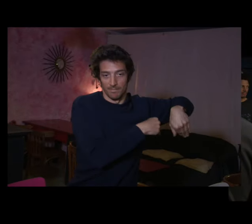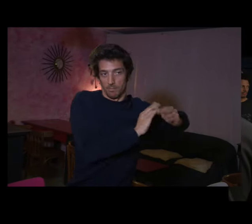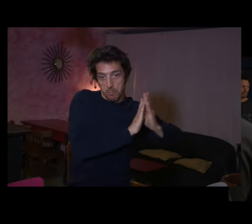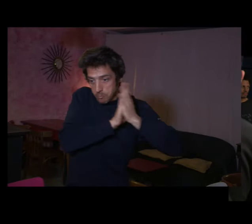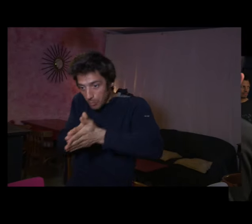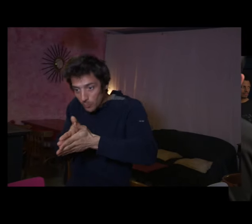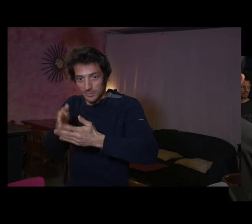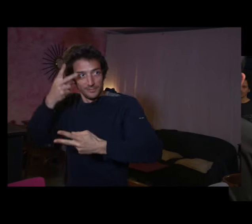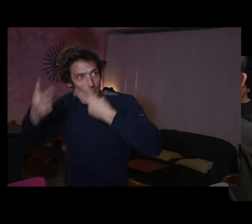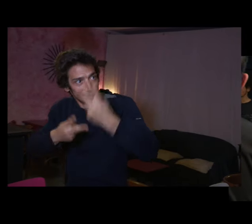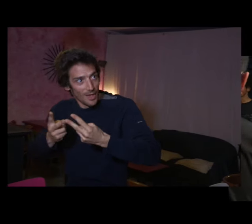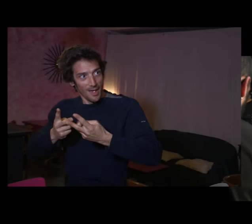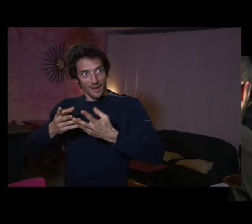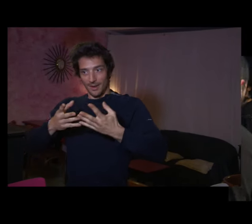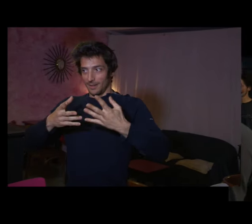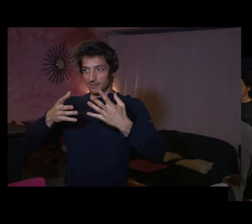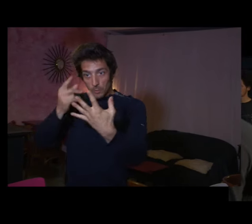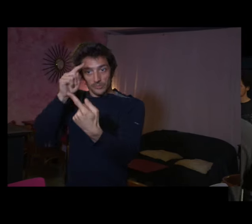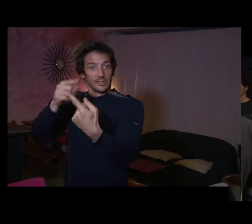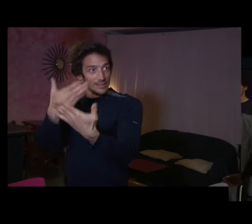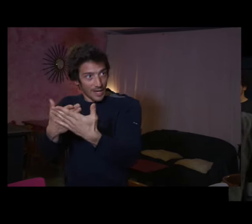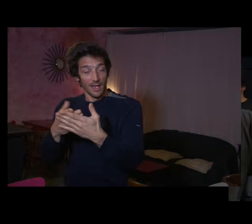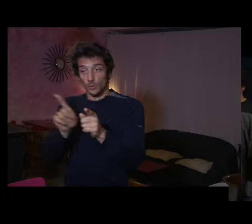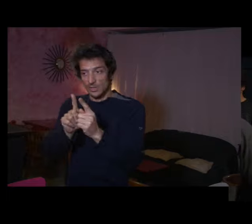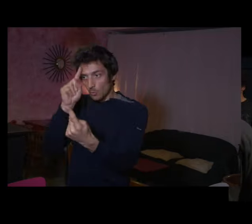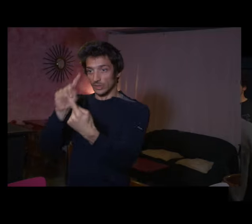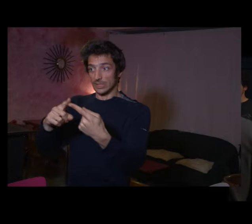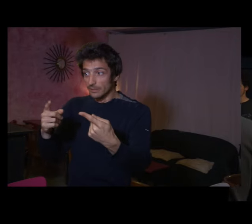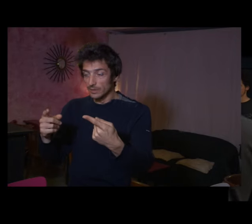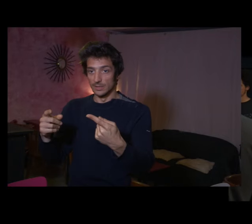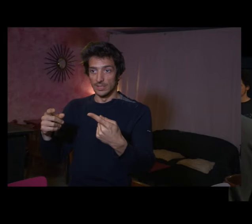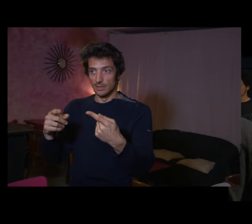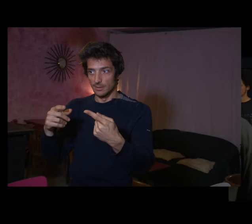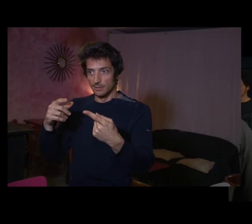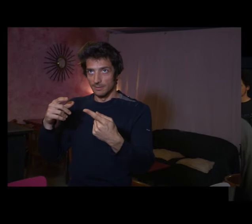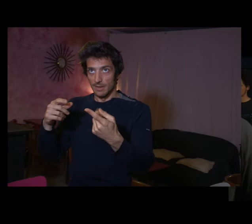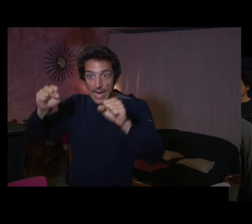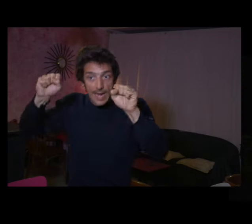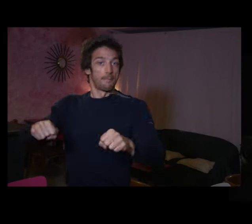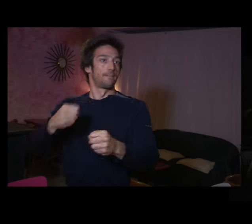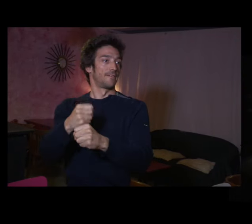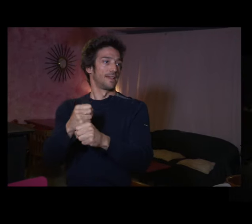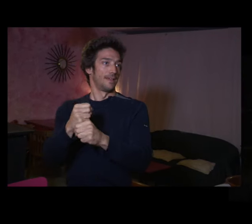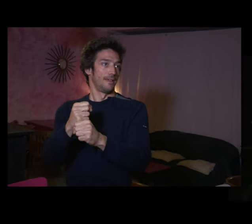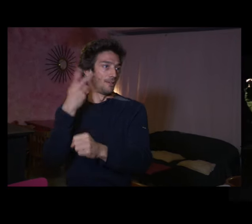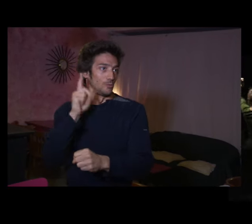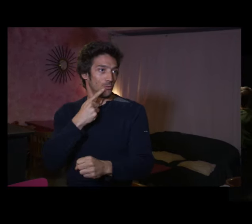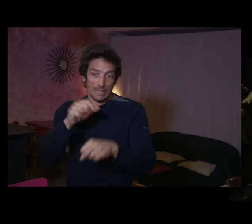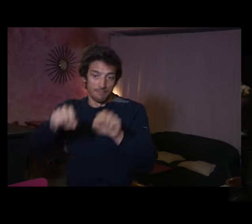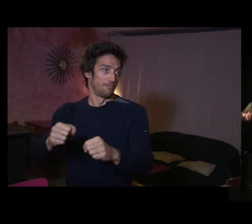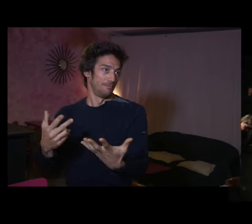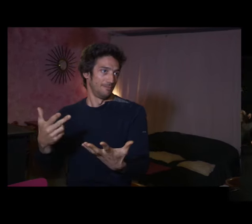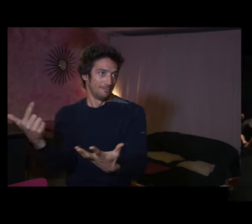monde visuel, le monde des sourds, de laisser de côté ce monde sonore et de leur montrer qu'ils étaient capables de travailler entre sourds et